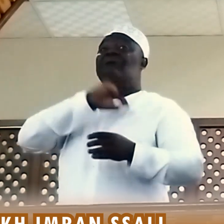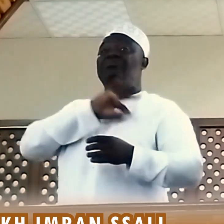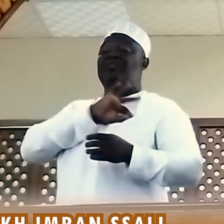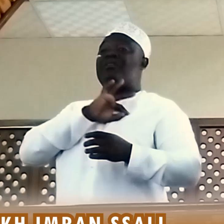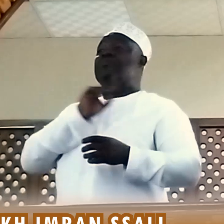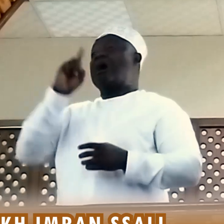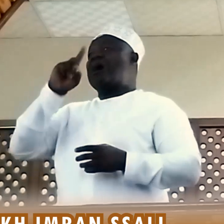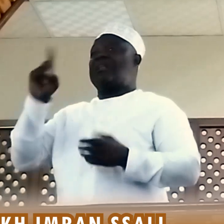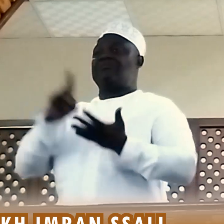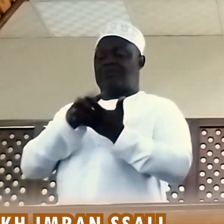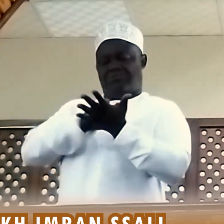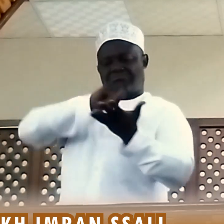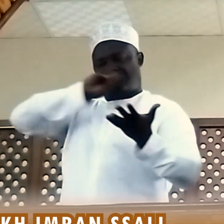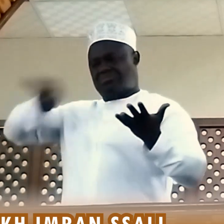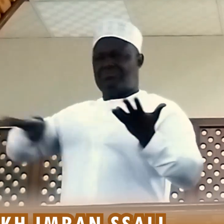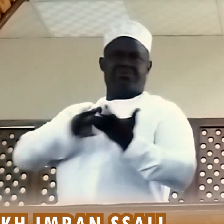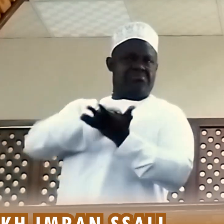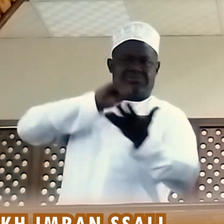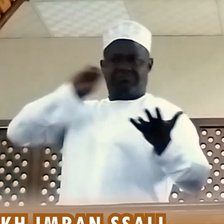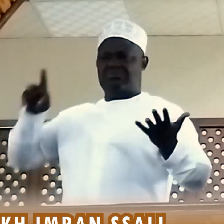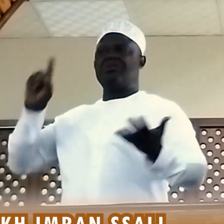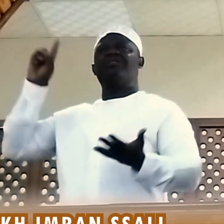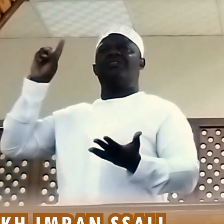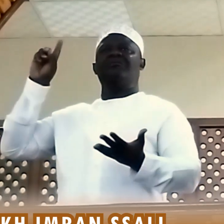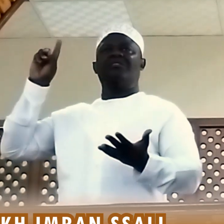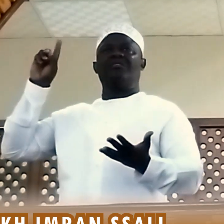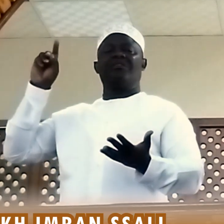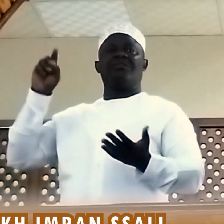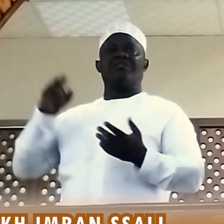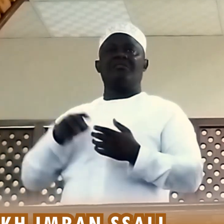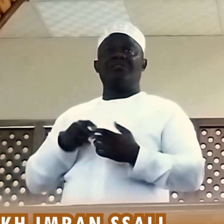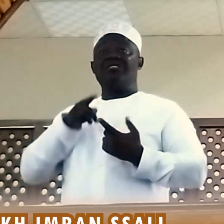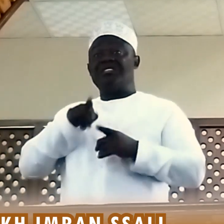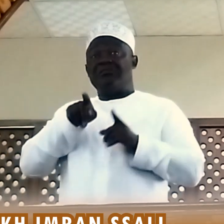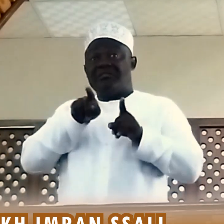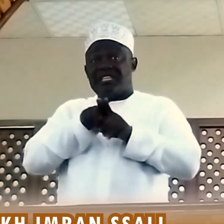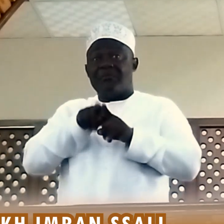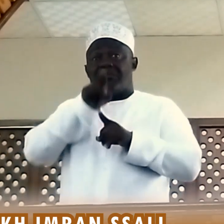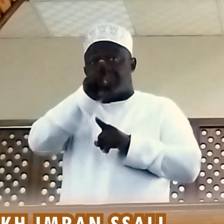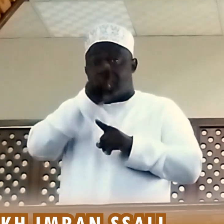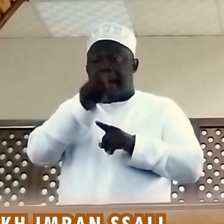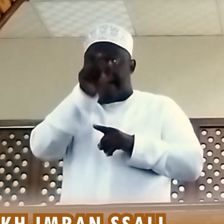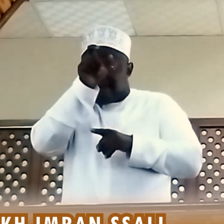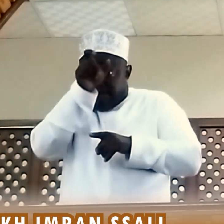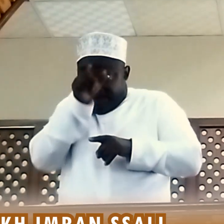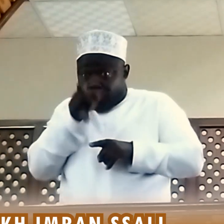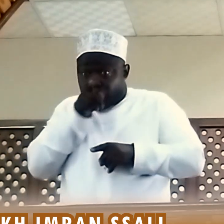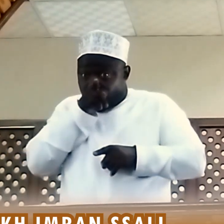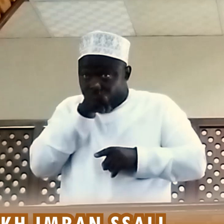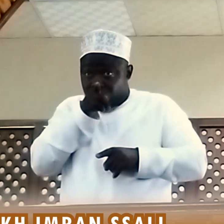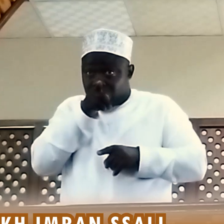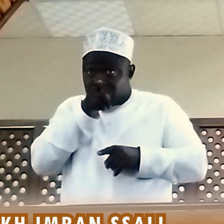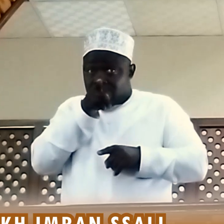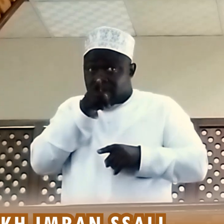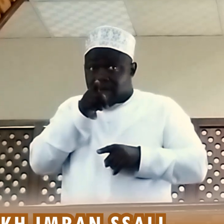byakola. Allah jamu baraka najja baraka mu fi sihatihi